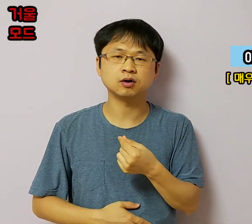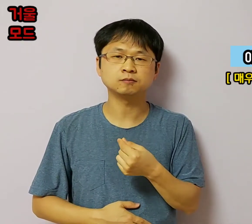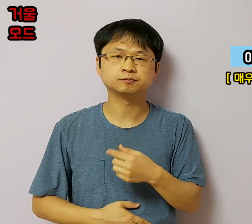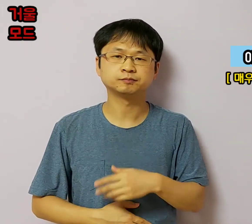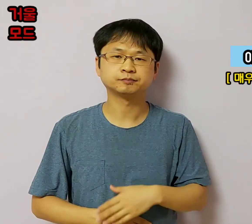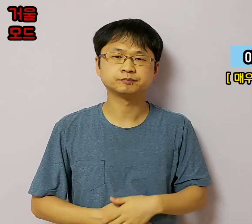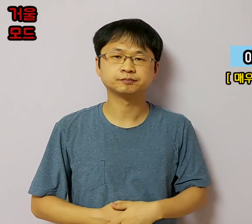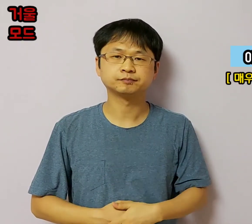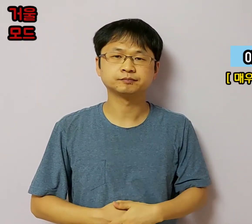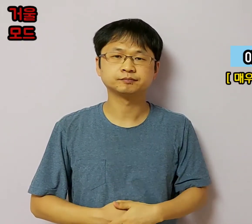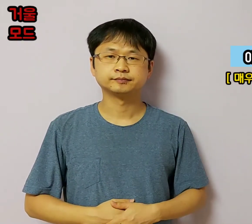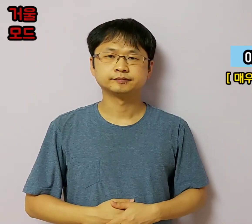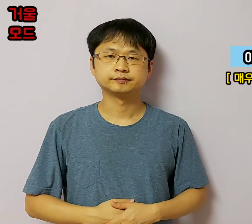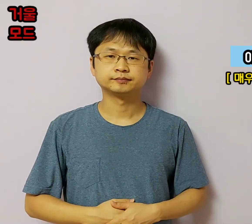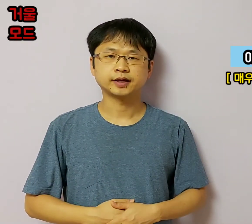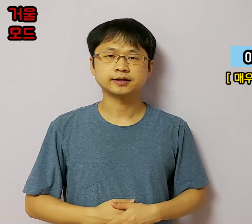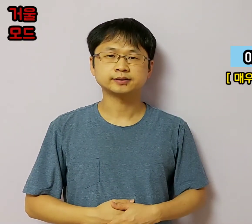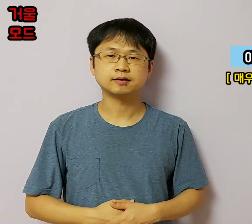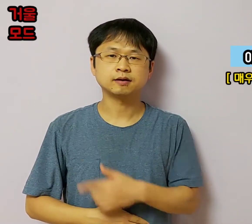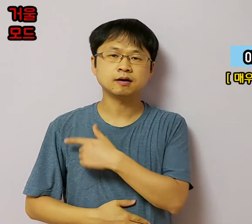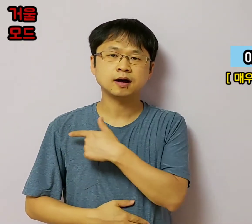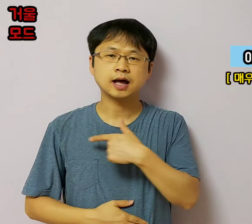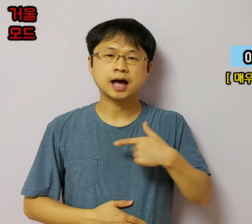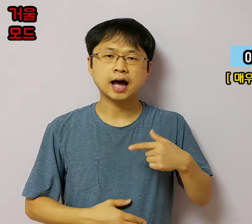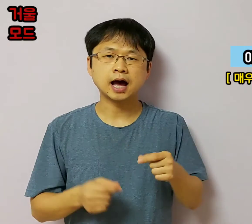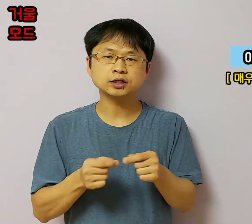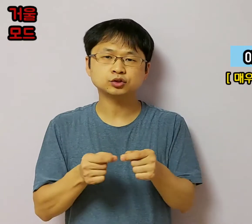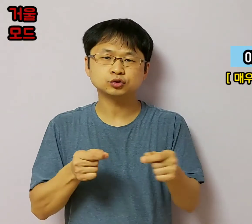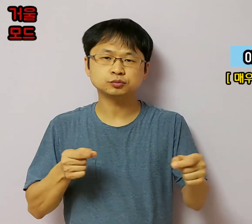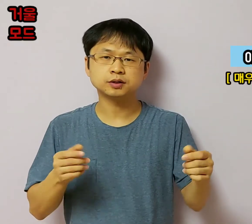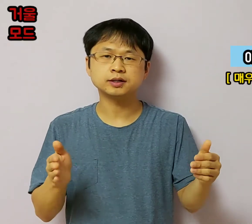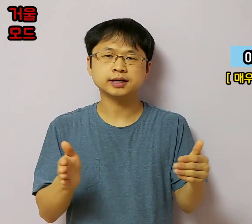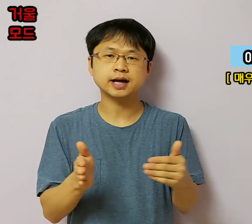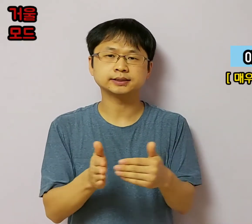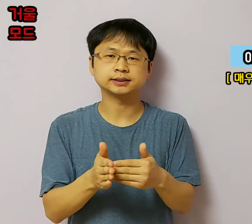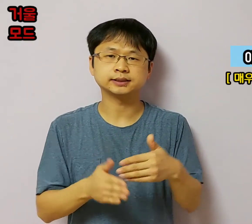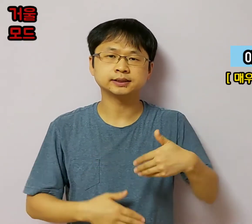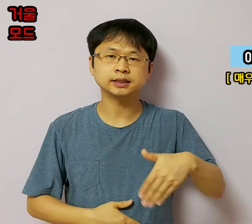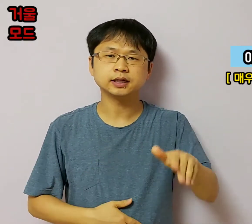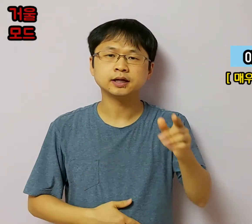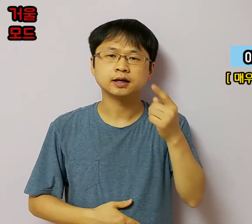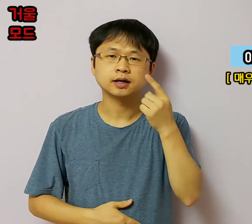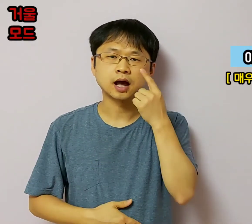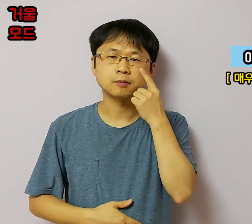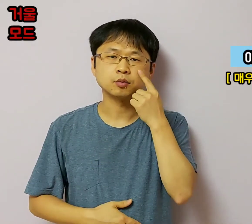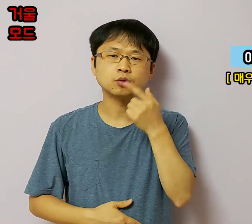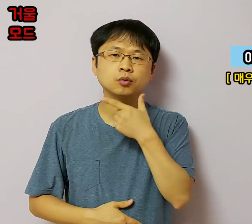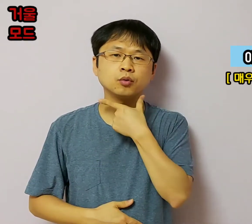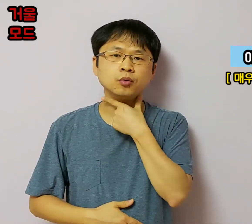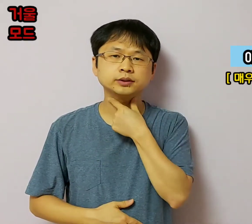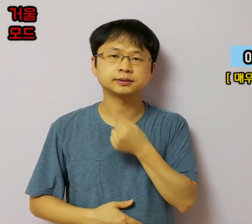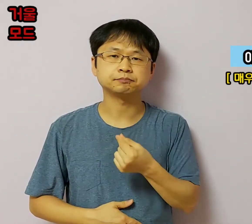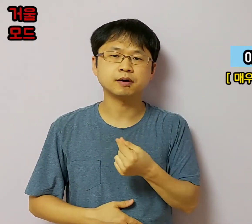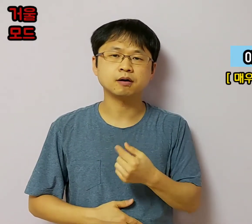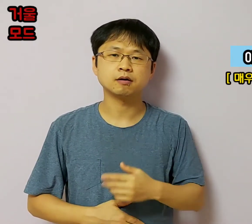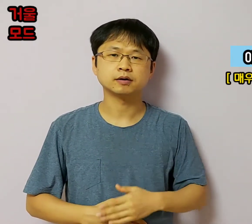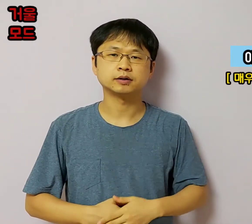되겠죠. 네, 그래서 아주 멀리까지 가보고 싶어